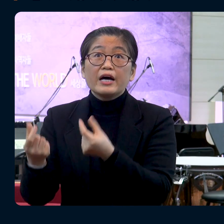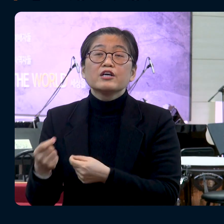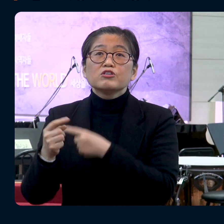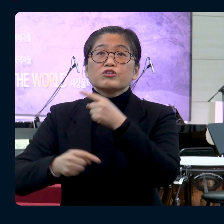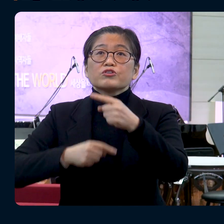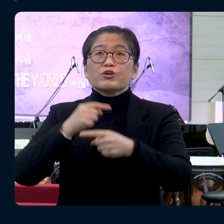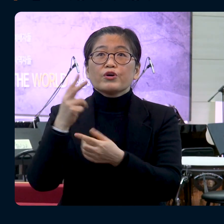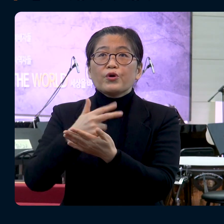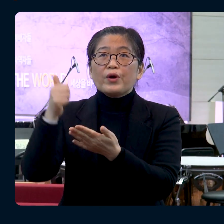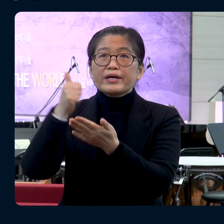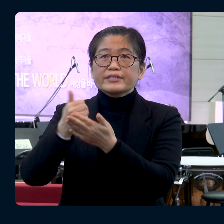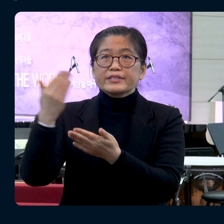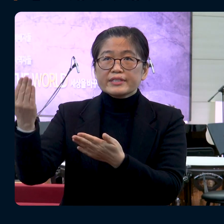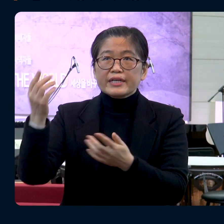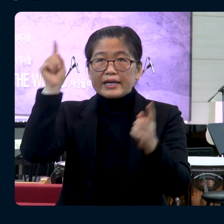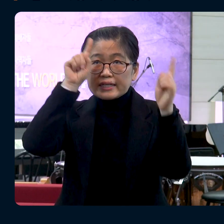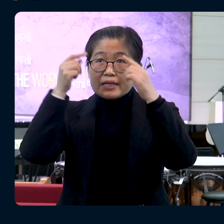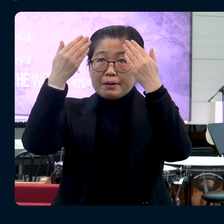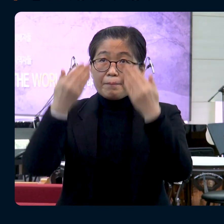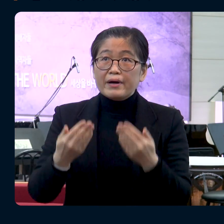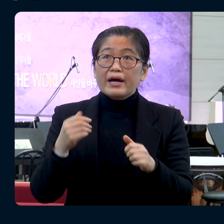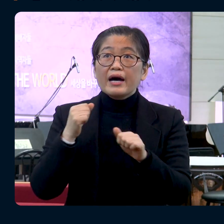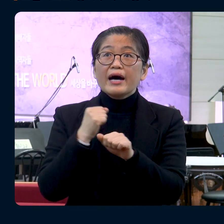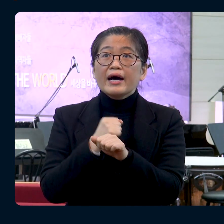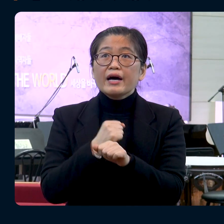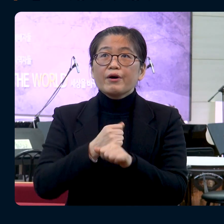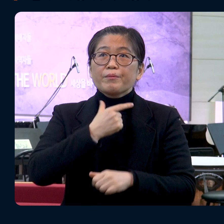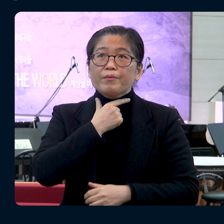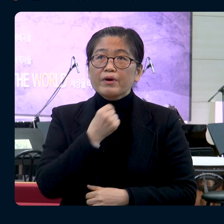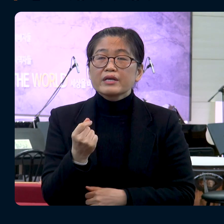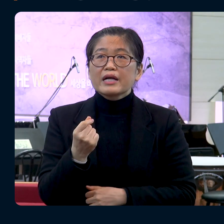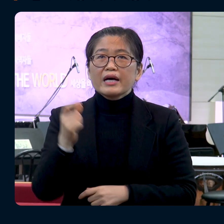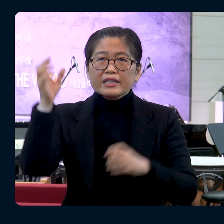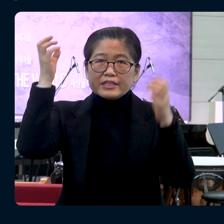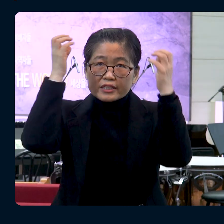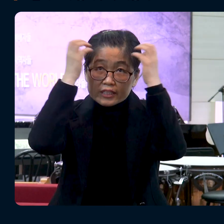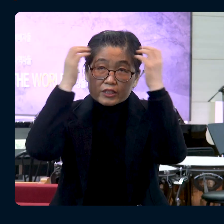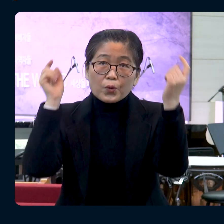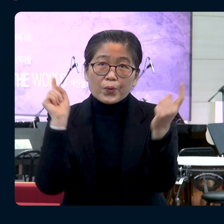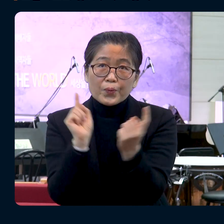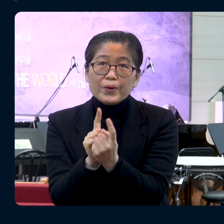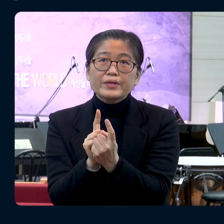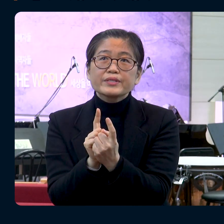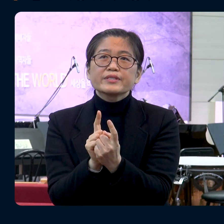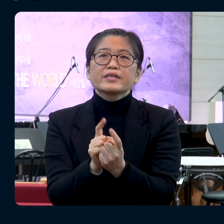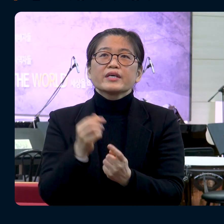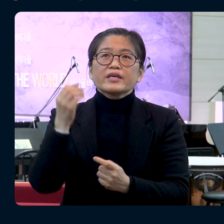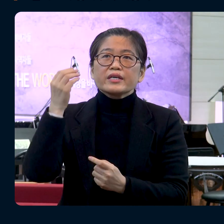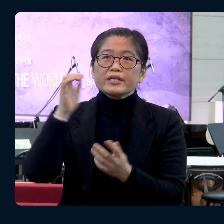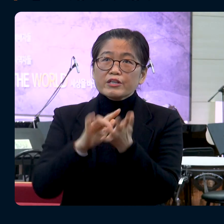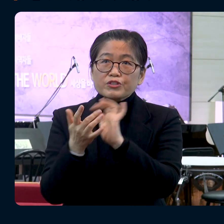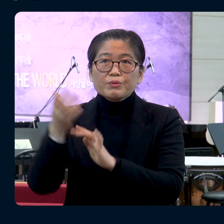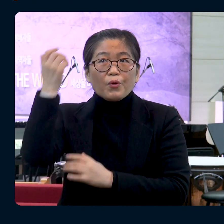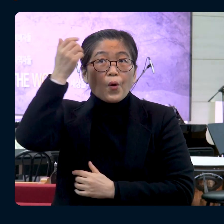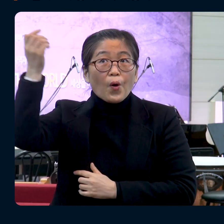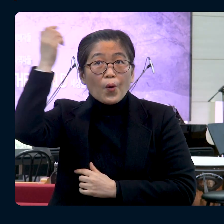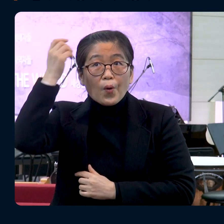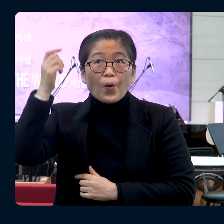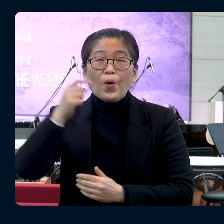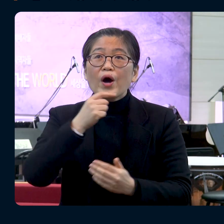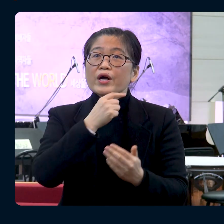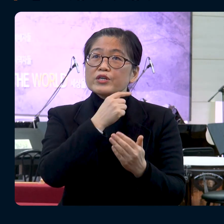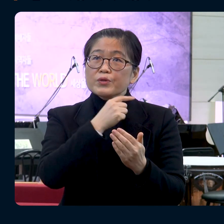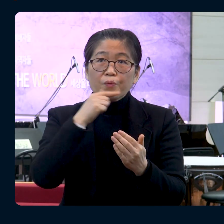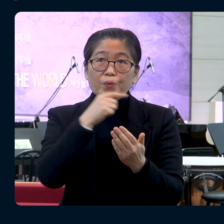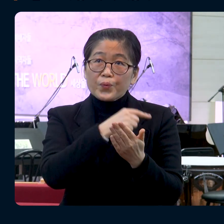10절 같이 읽습니다. 여호와께서 그에게 상함 받게 하시기를 원하사 질고를 당하게 하셨은즉 그의